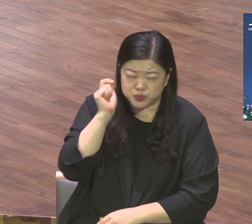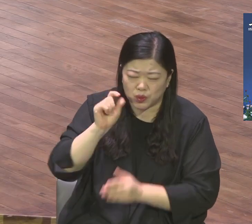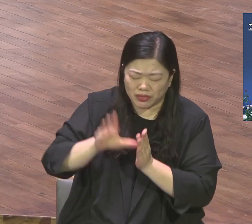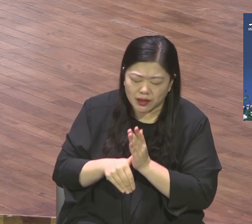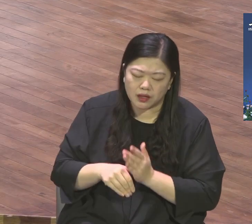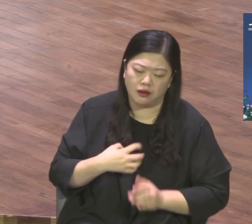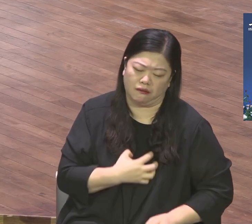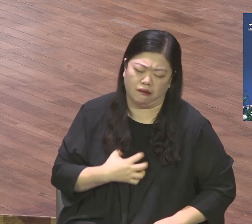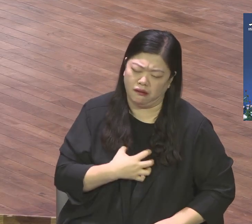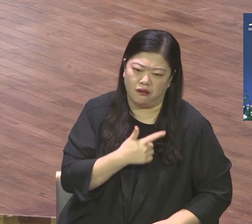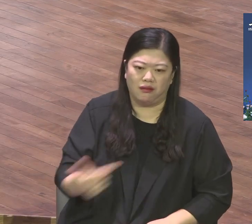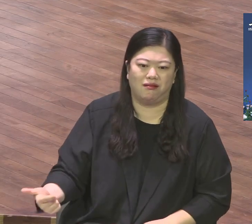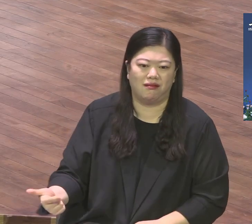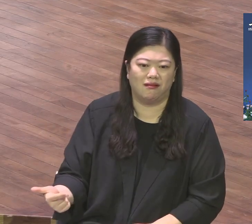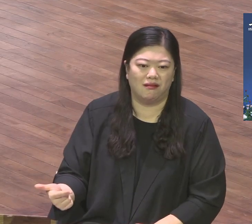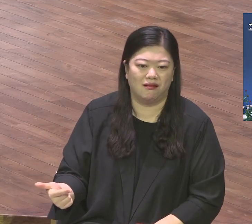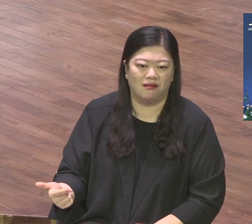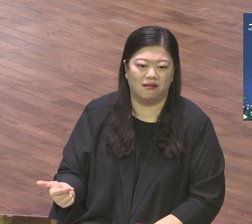그게 결정적입니다.